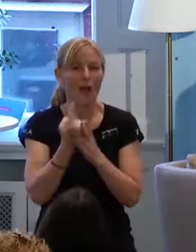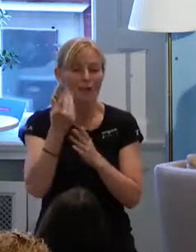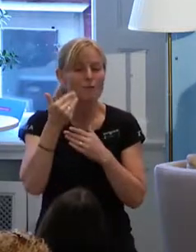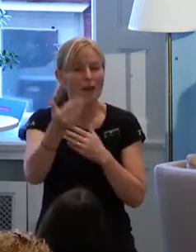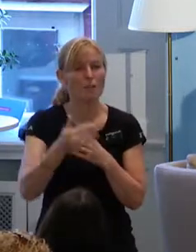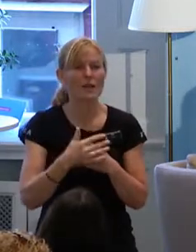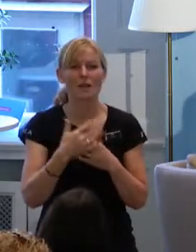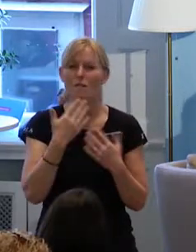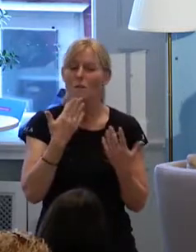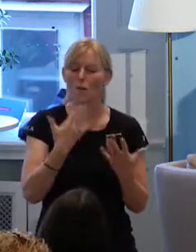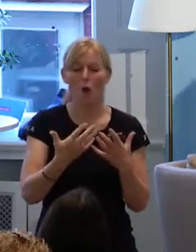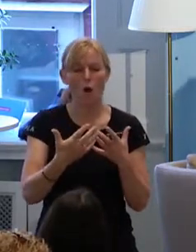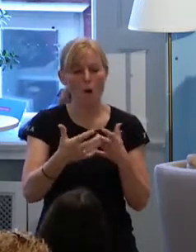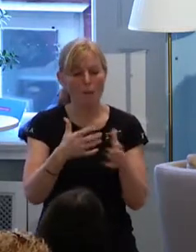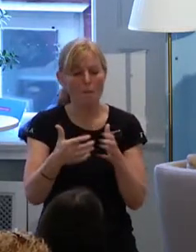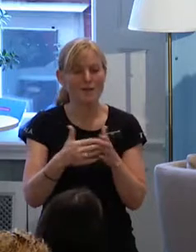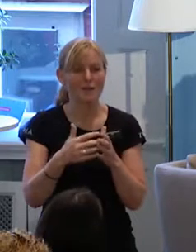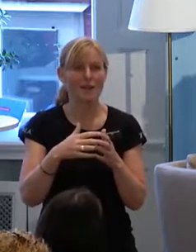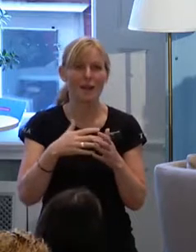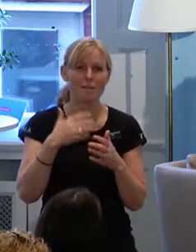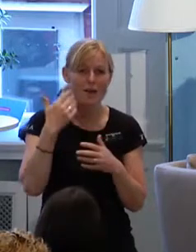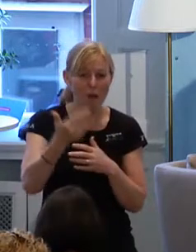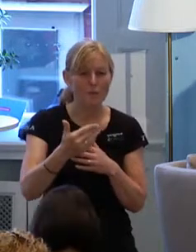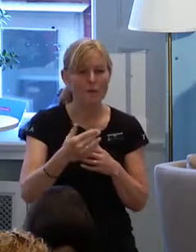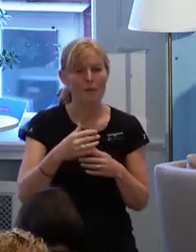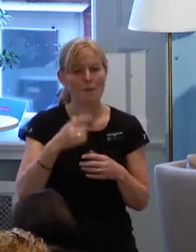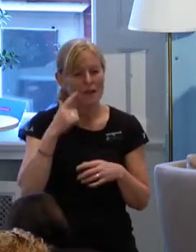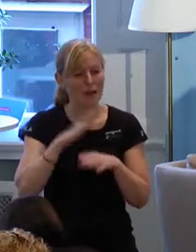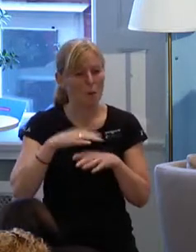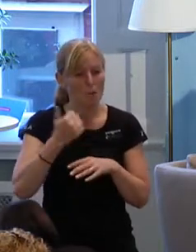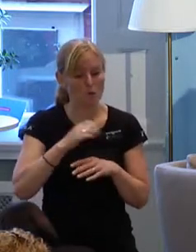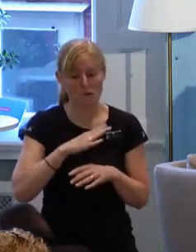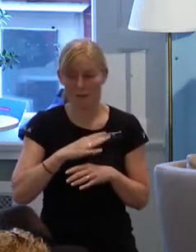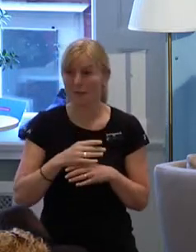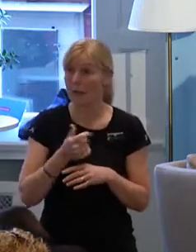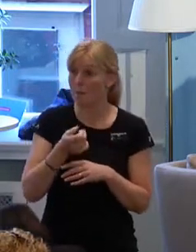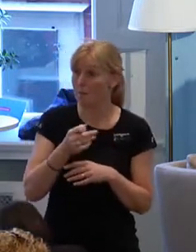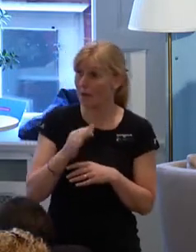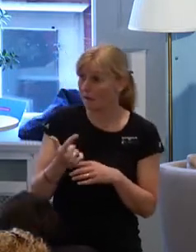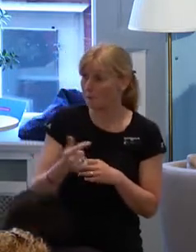justera för den enorma flexibilitet, de behov som finns? Britt, några tankar?